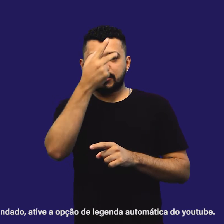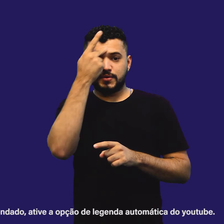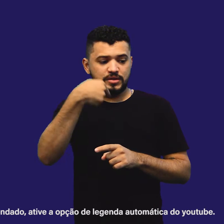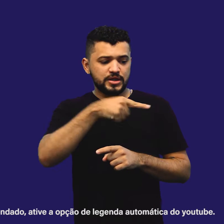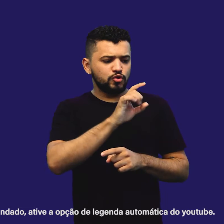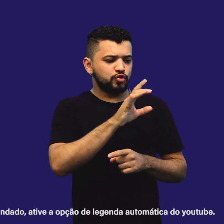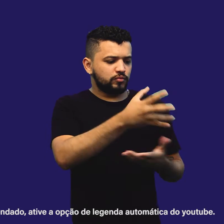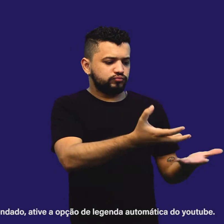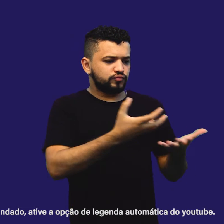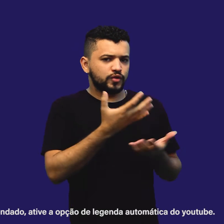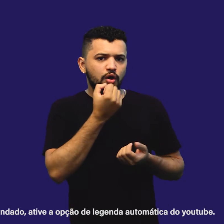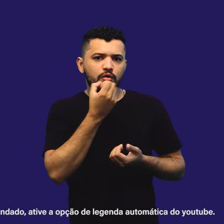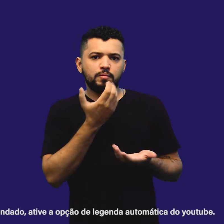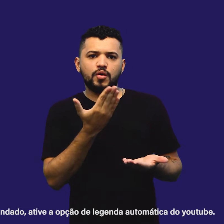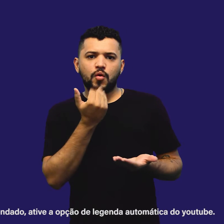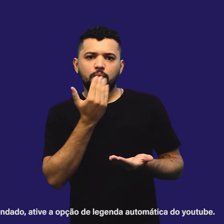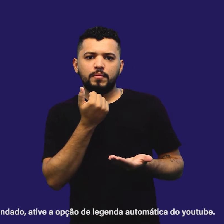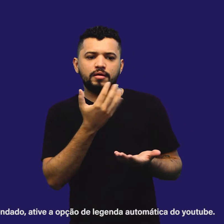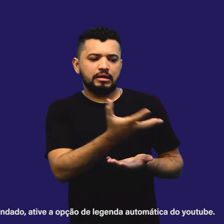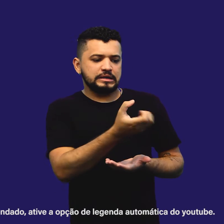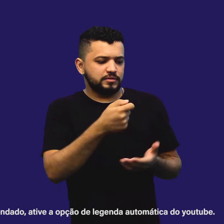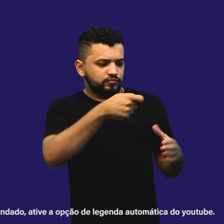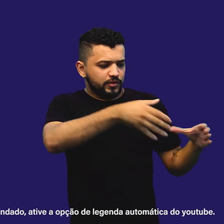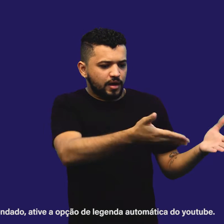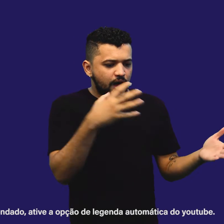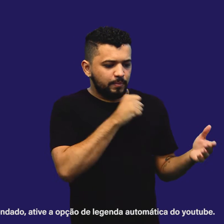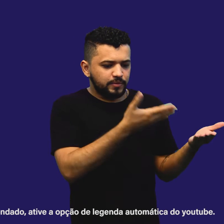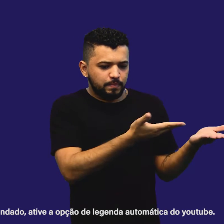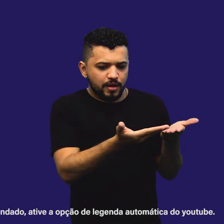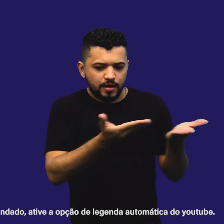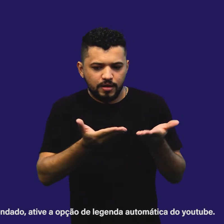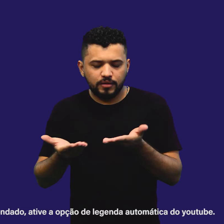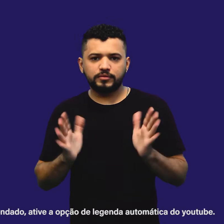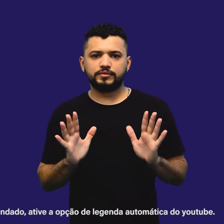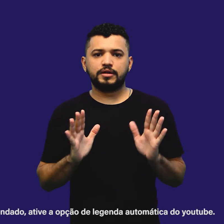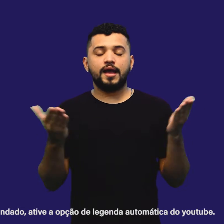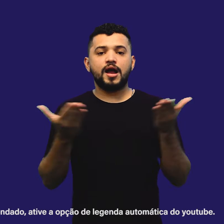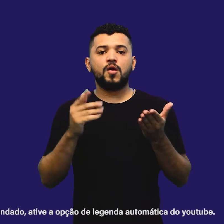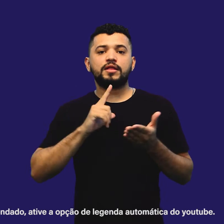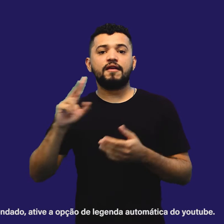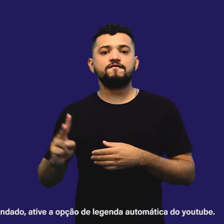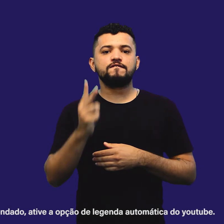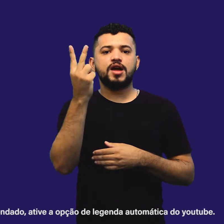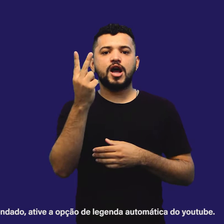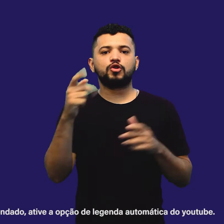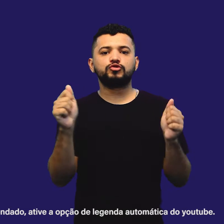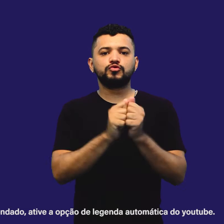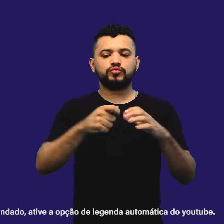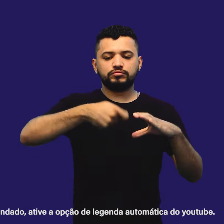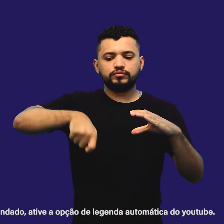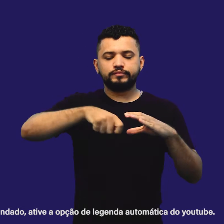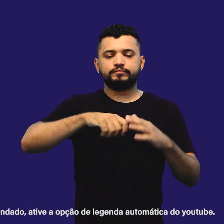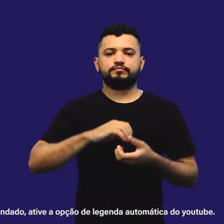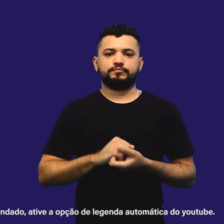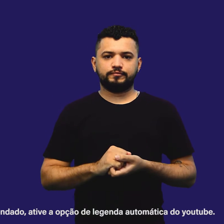voltou agora com força total como um elemento gerador e agregador de valor ao produto gastronômico. Lara, agora